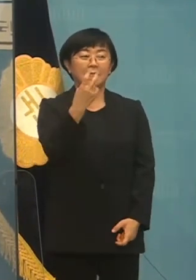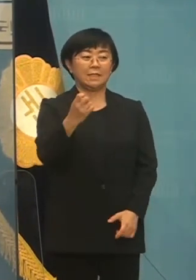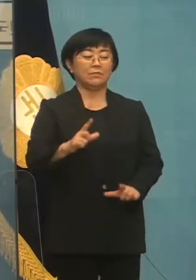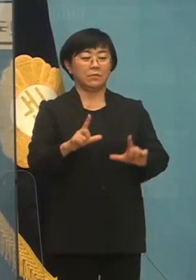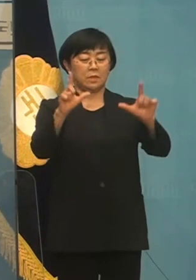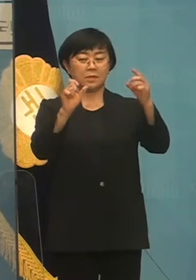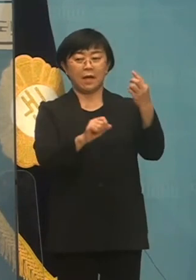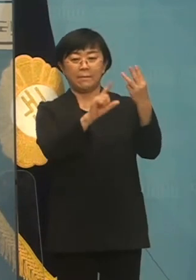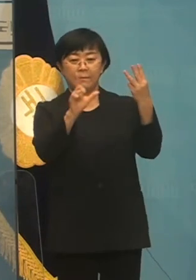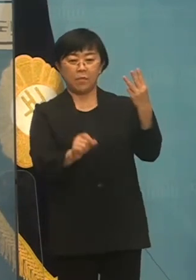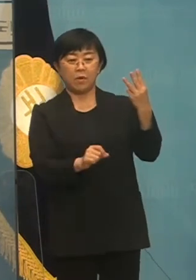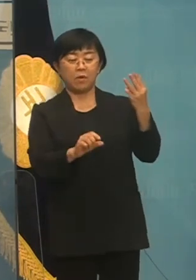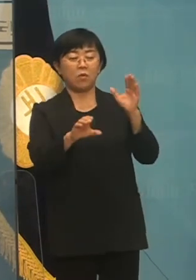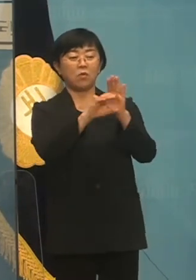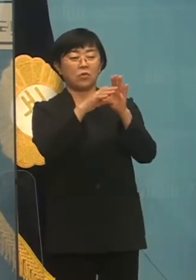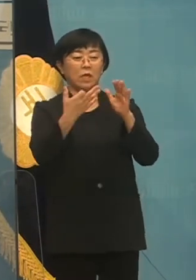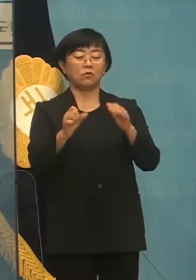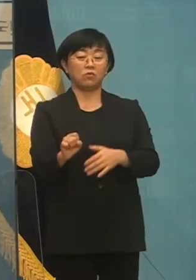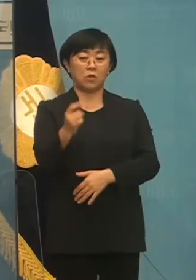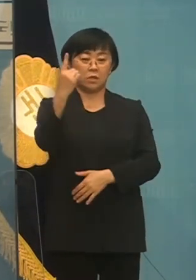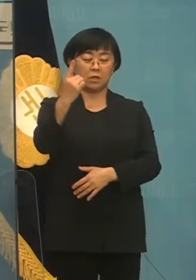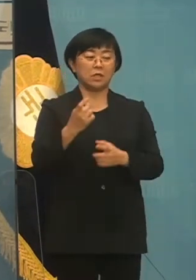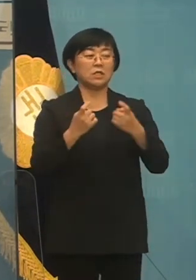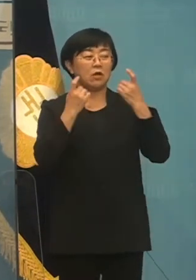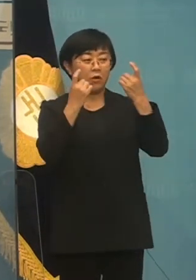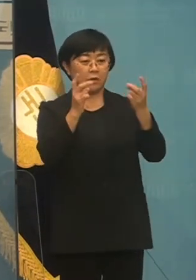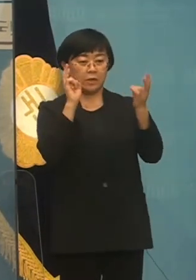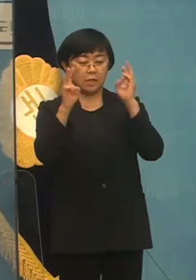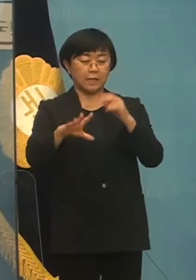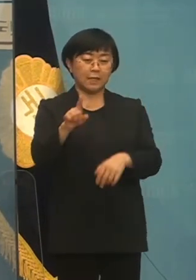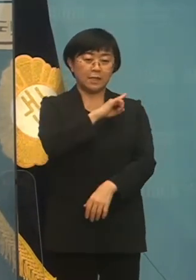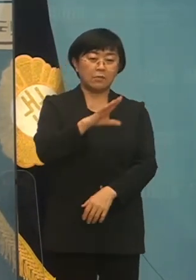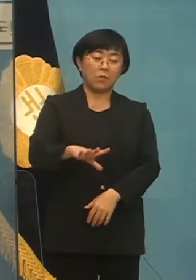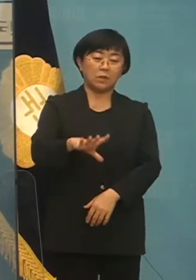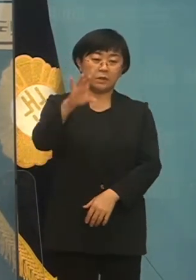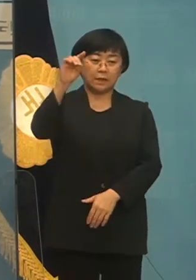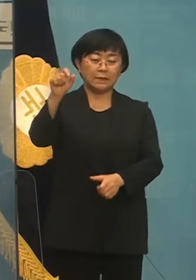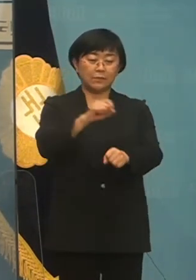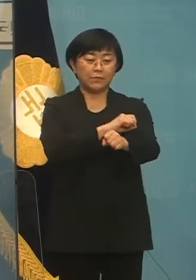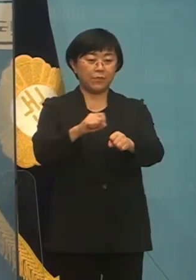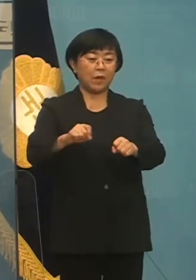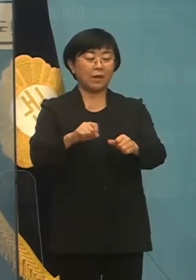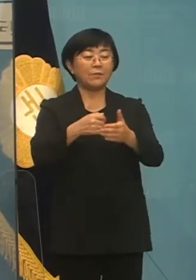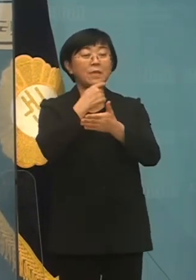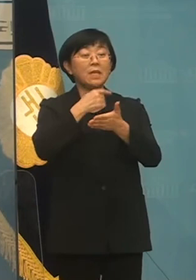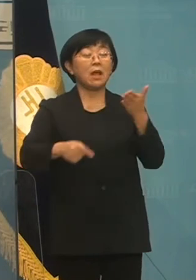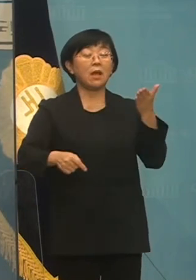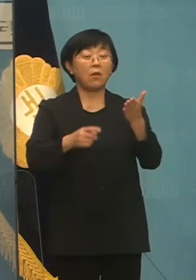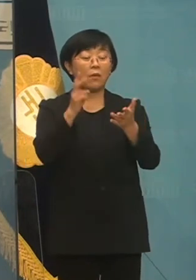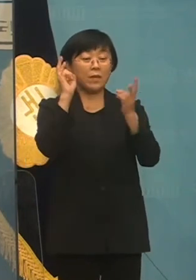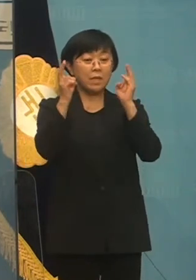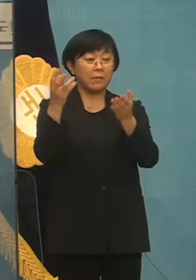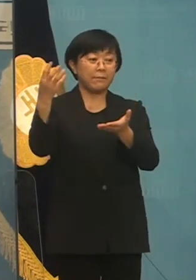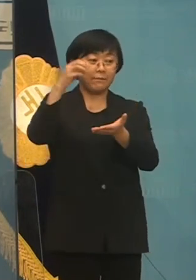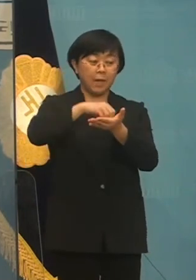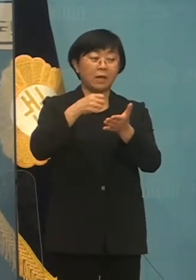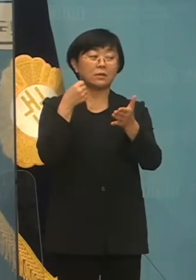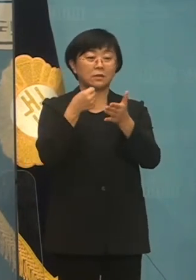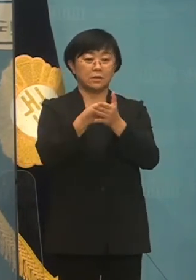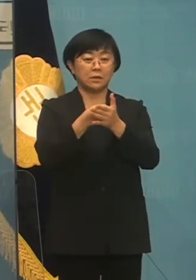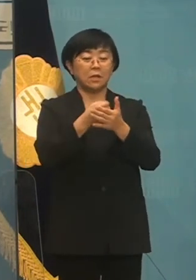2020년 3월 코로나19로 인하여 여행업은 가장 먼저 특별재해 업종에 지정되었습니다.